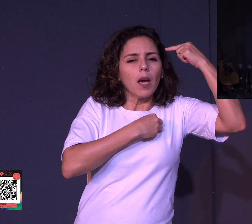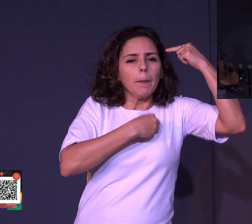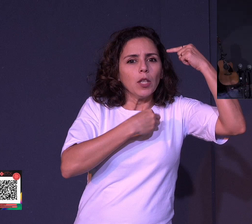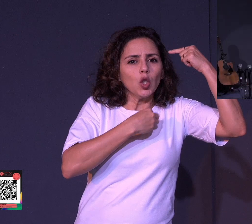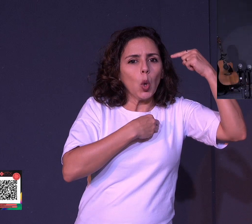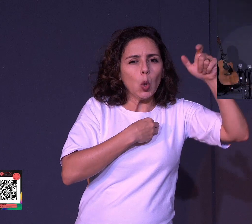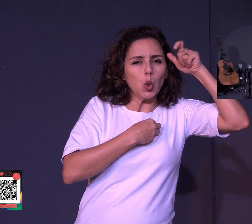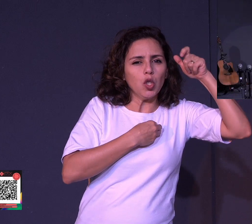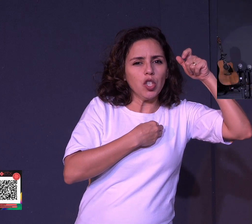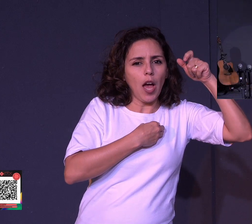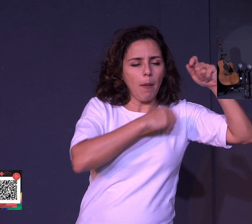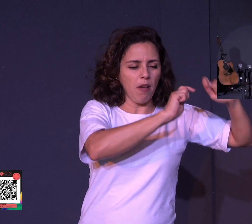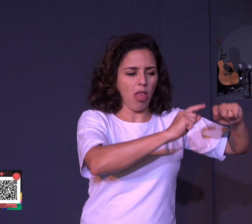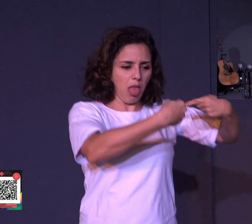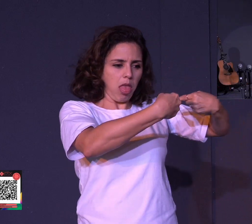não encontrará guarida.